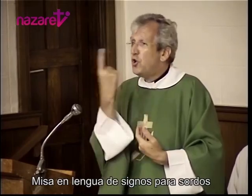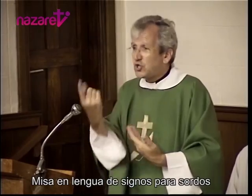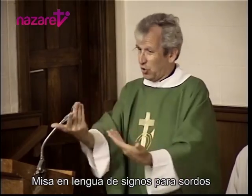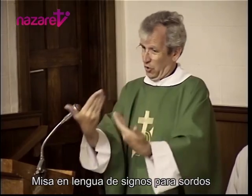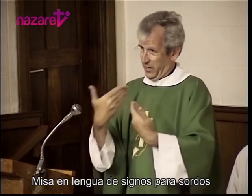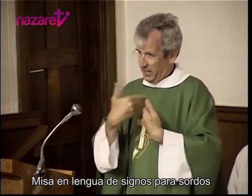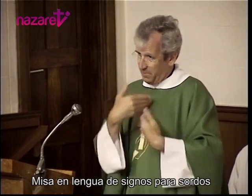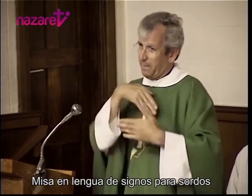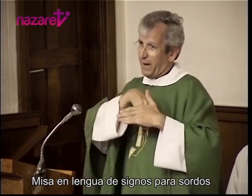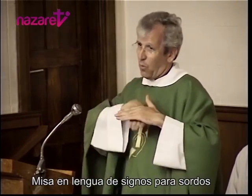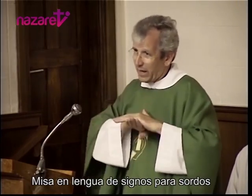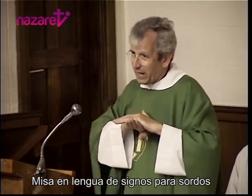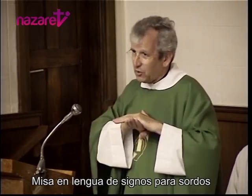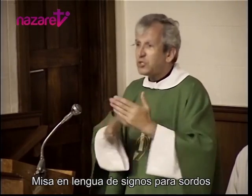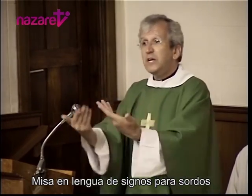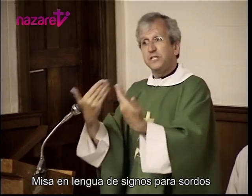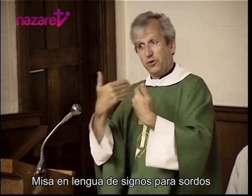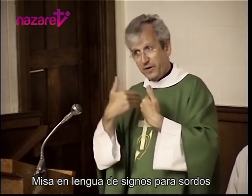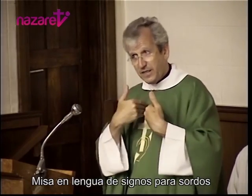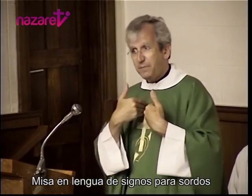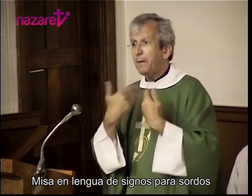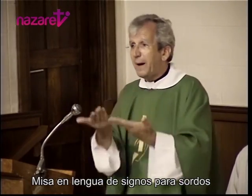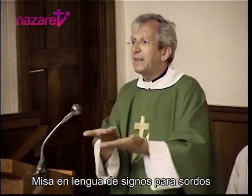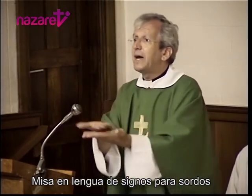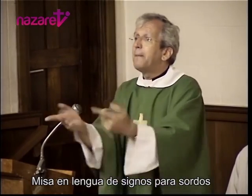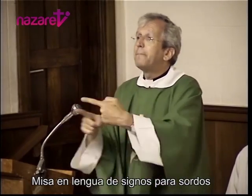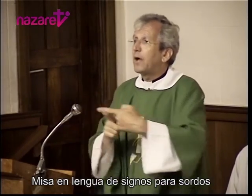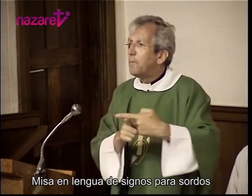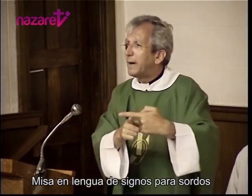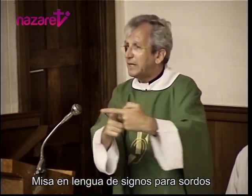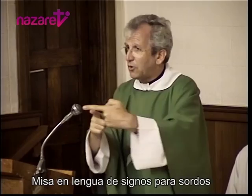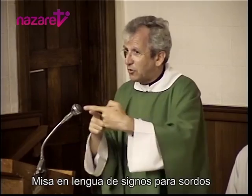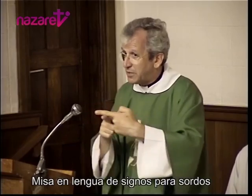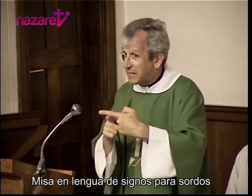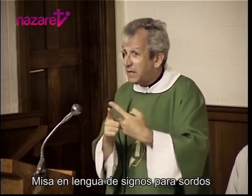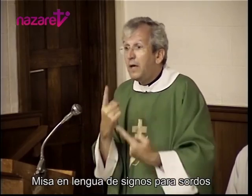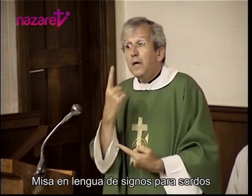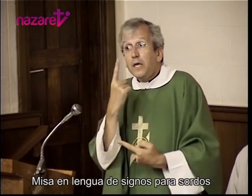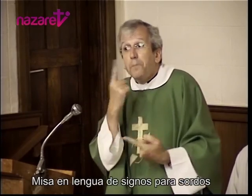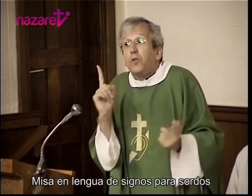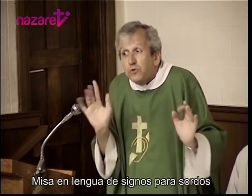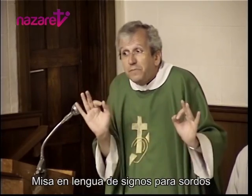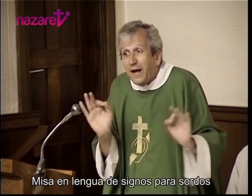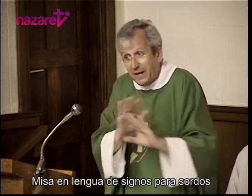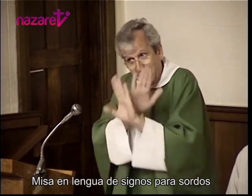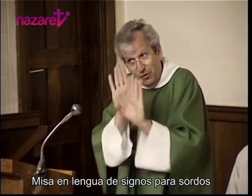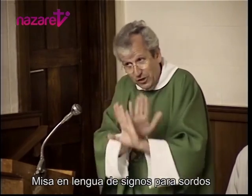solo recibir para guardarnos, sino recibir para dar, para compartir con los demás. Y podemos mirar, y con eso